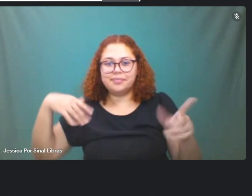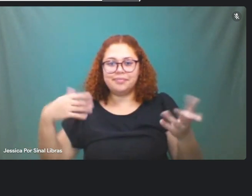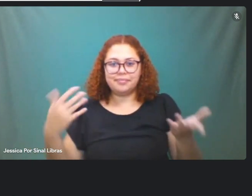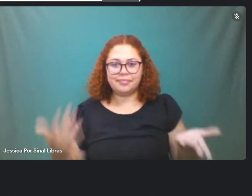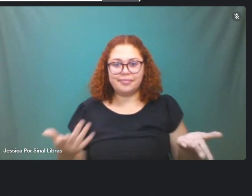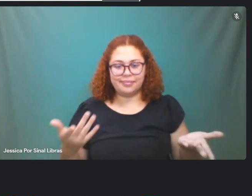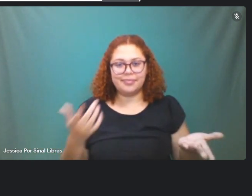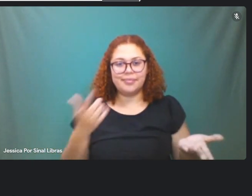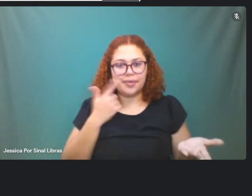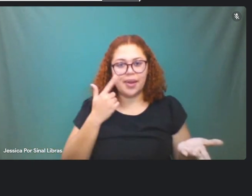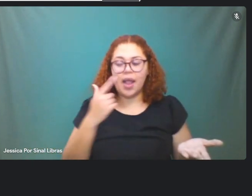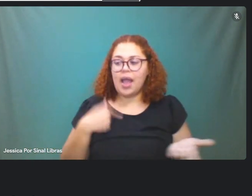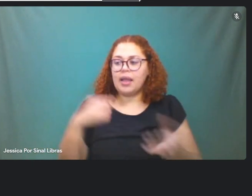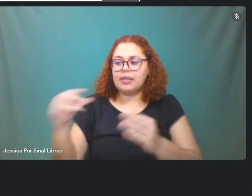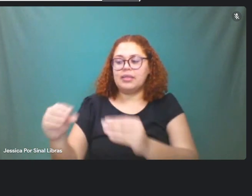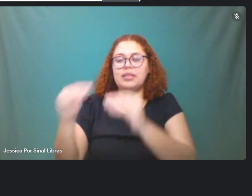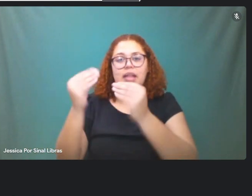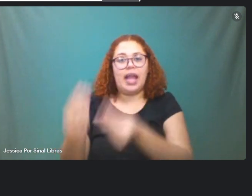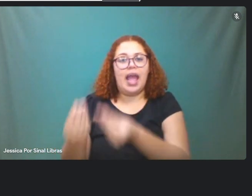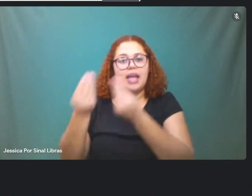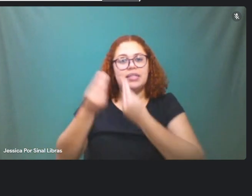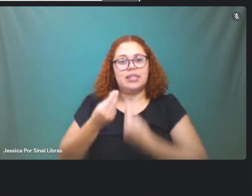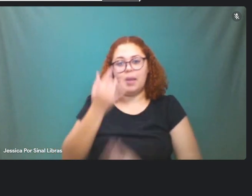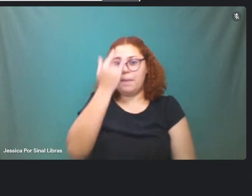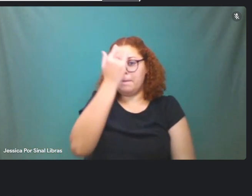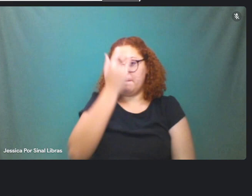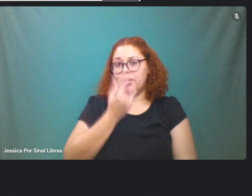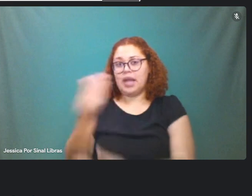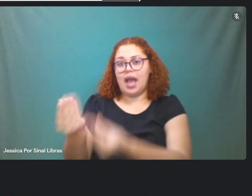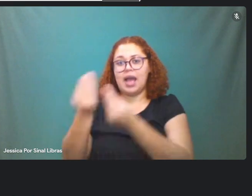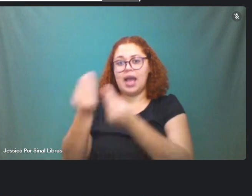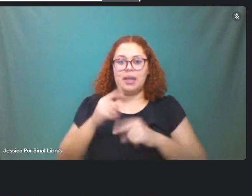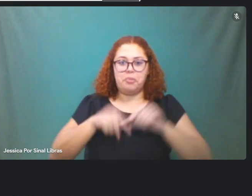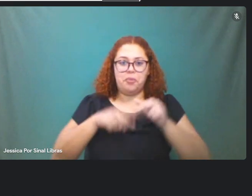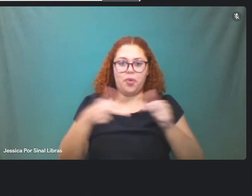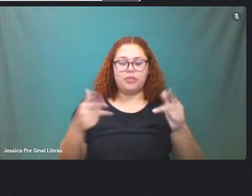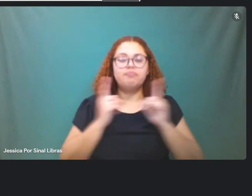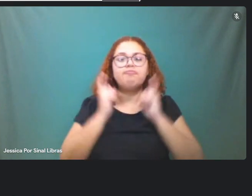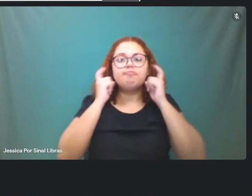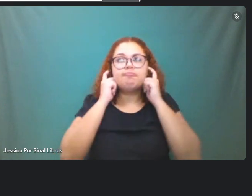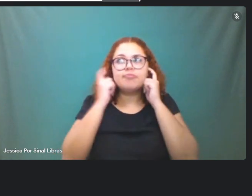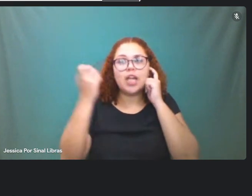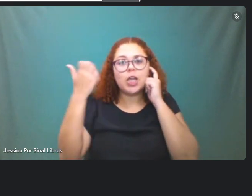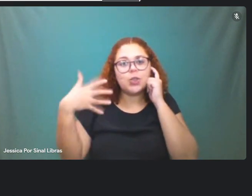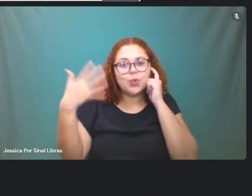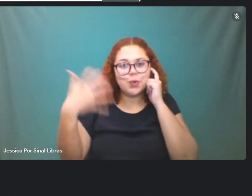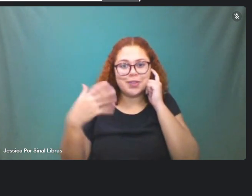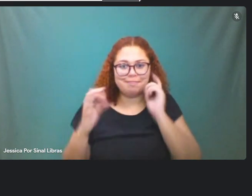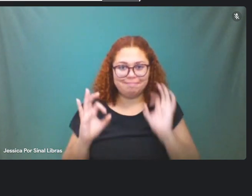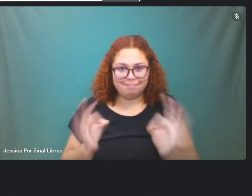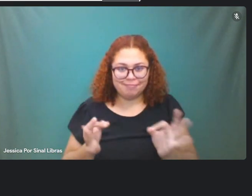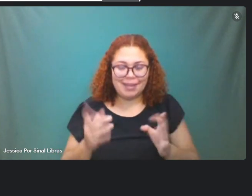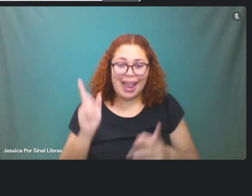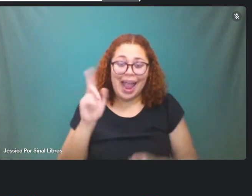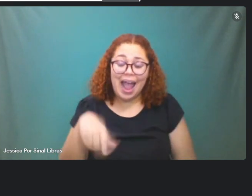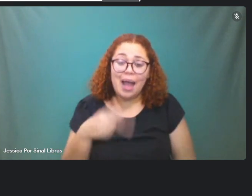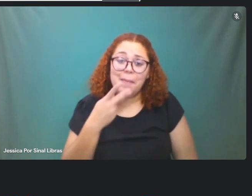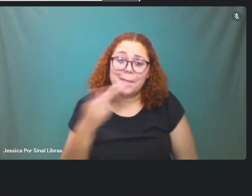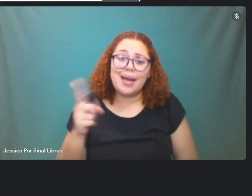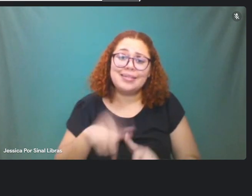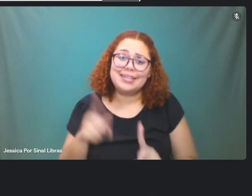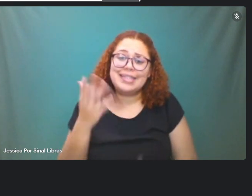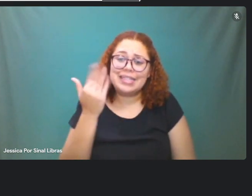muito caro. Daniel até trouxe lá no começo. Realmente, o custo de vida de acessibilidade, o custo para isso, Daniel, no Brasil ainda é um custo